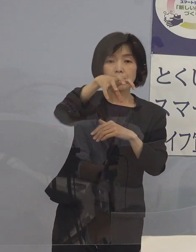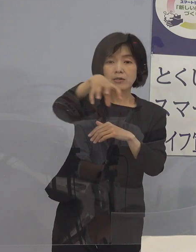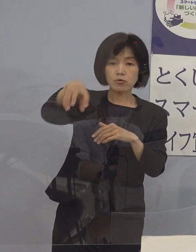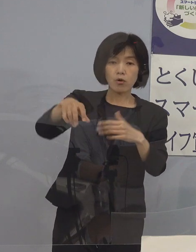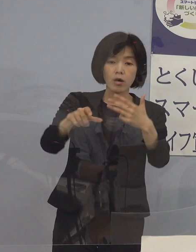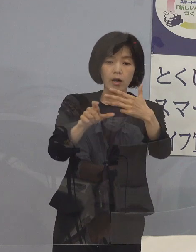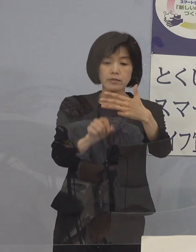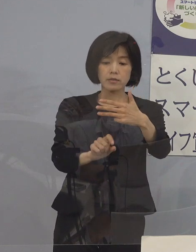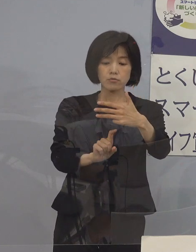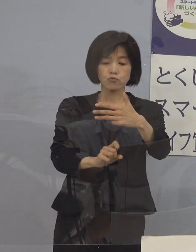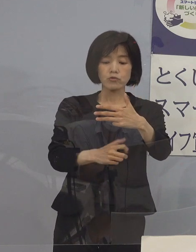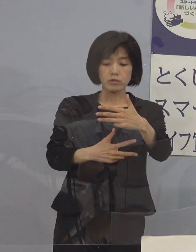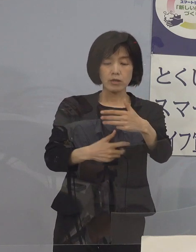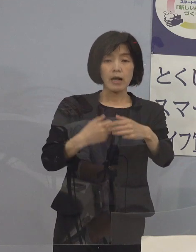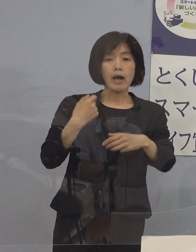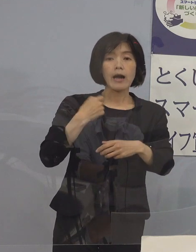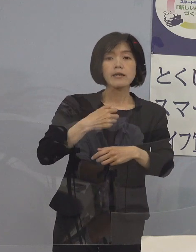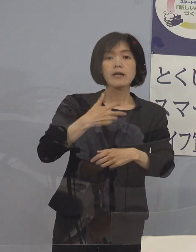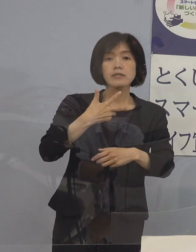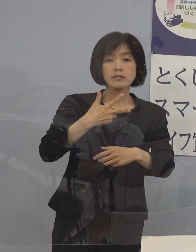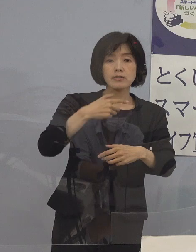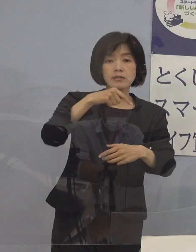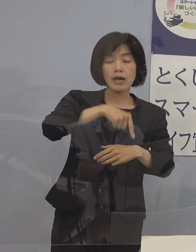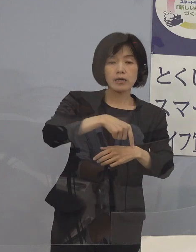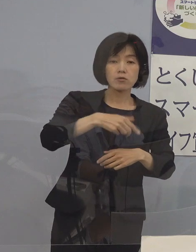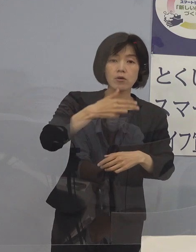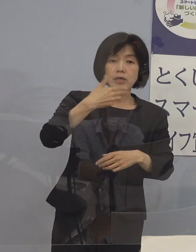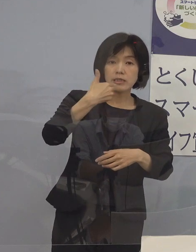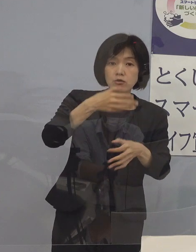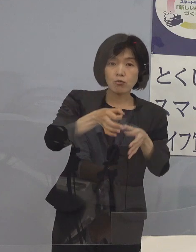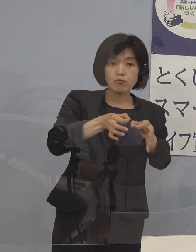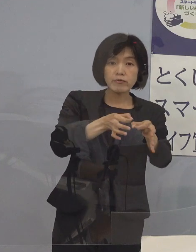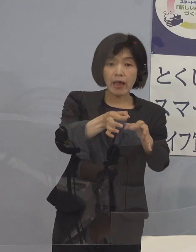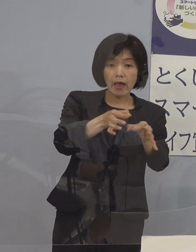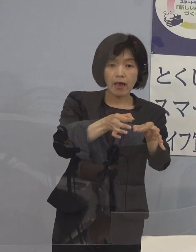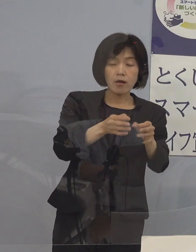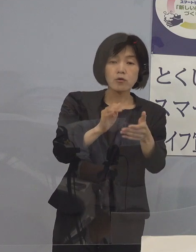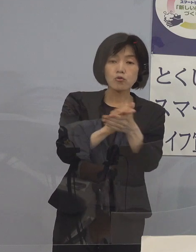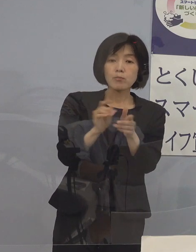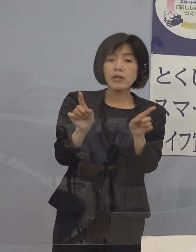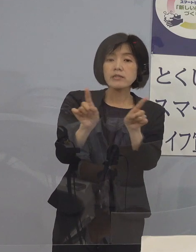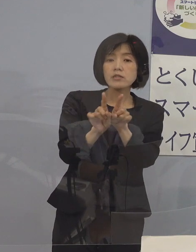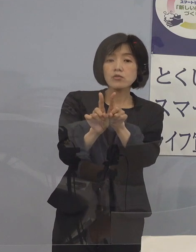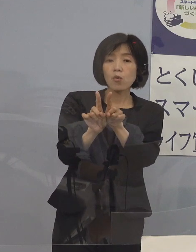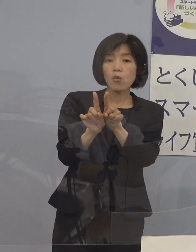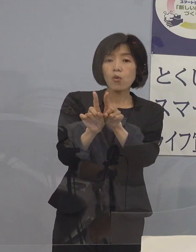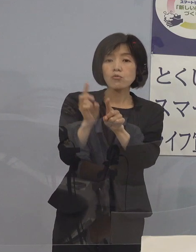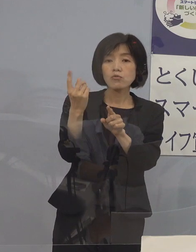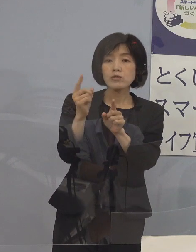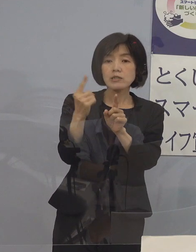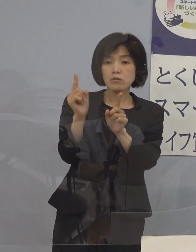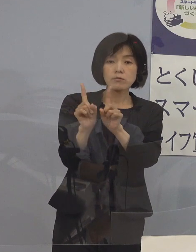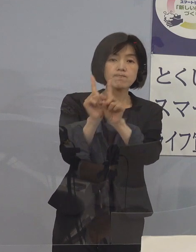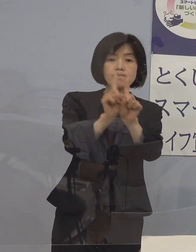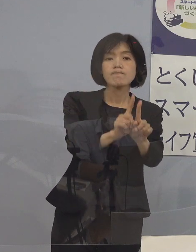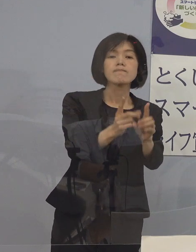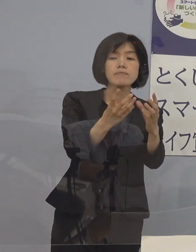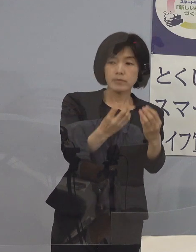17日阿南市内の飲食店、ご友人1名と行かれております